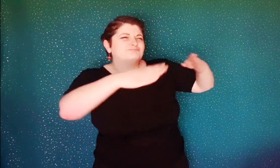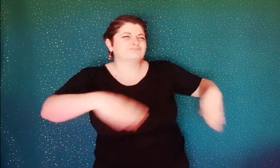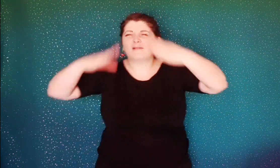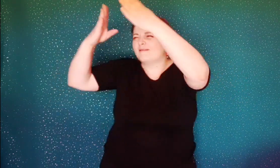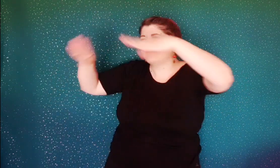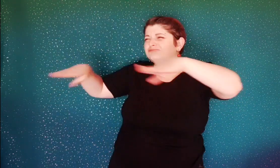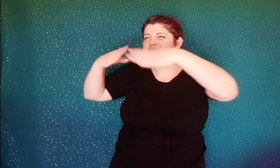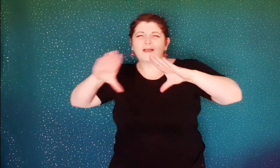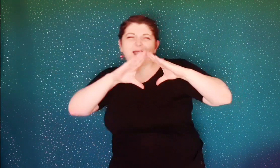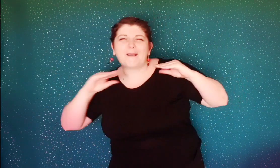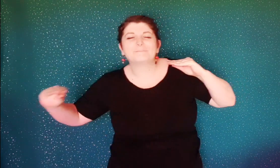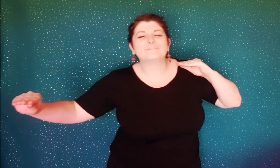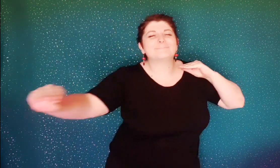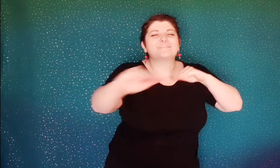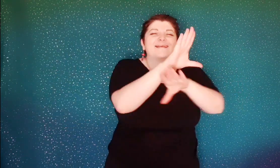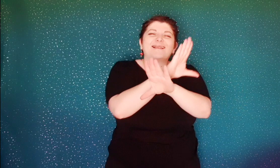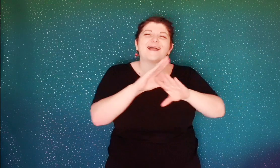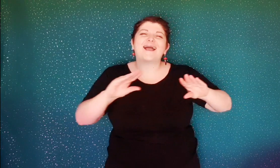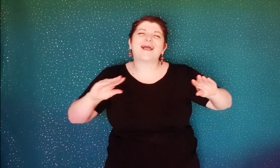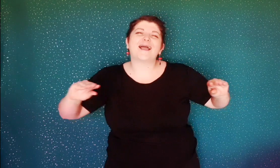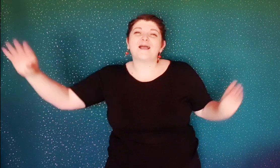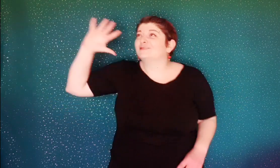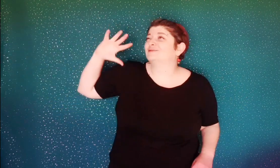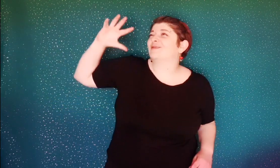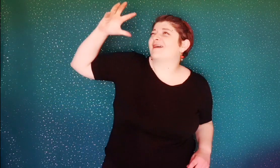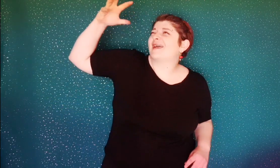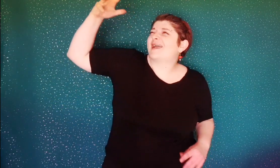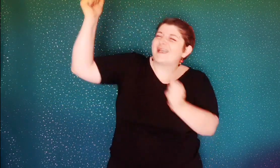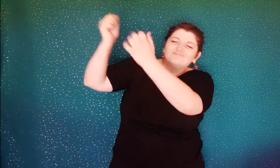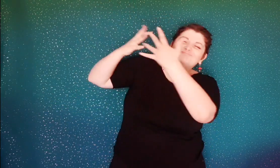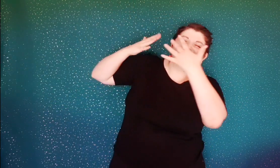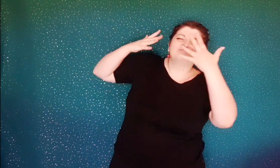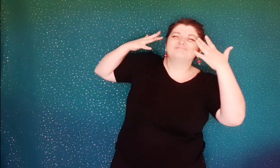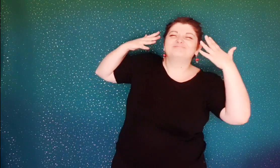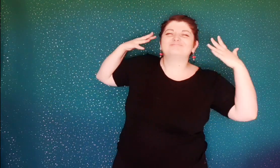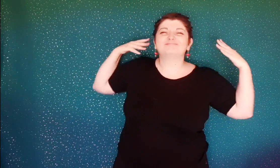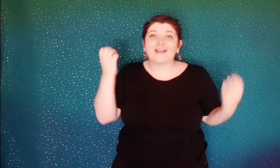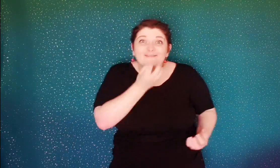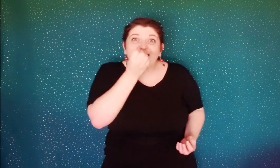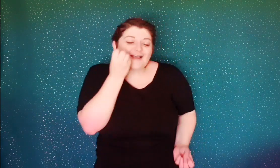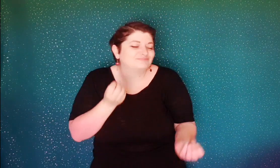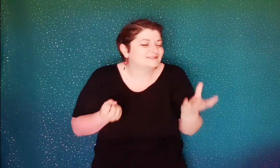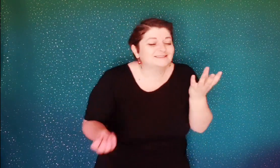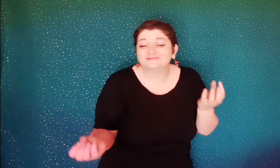Tout est paisible dans la forêt. Le soleil brille, les fleurs